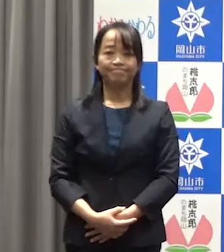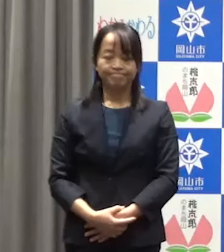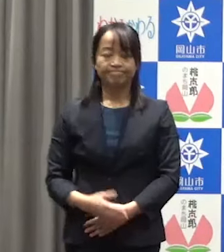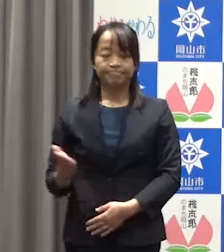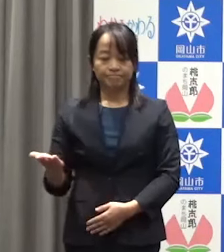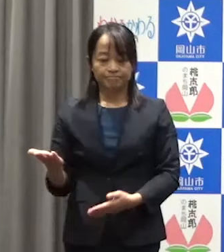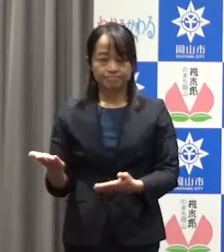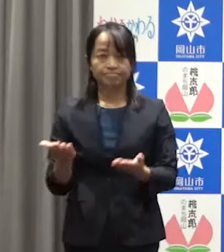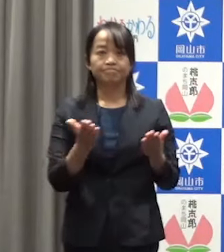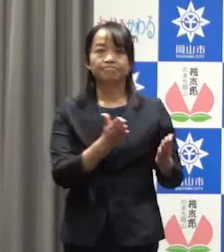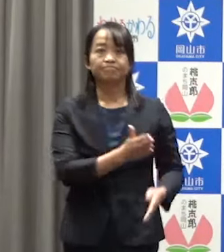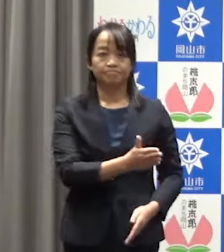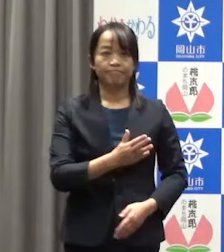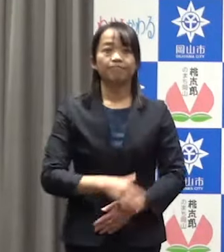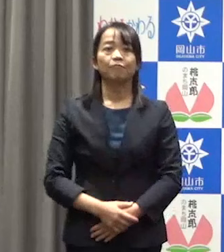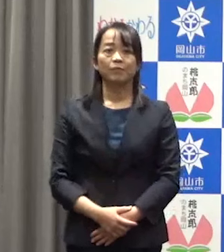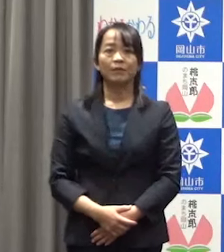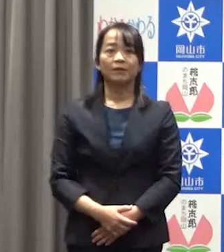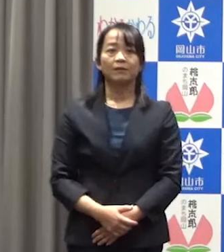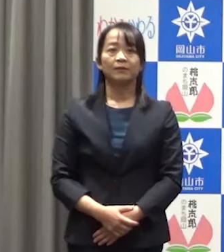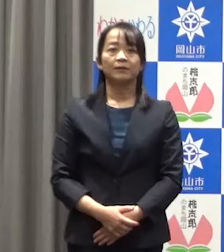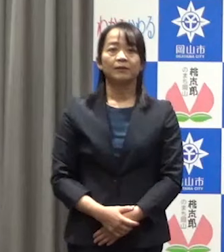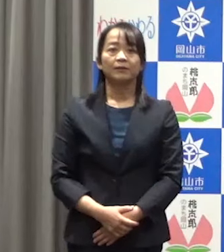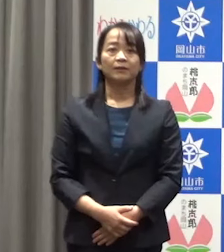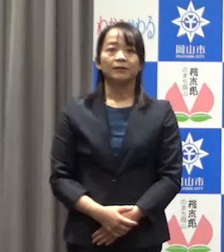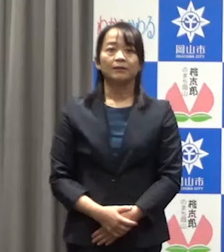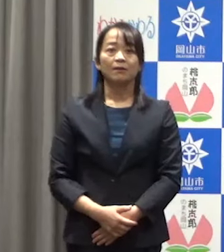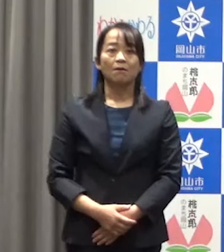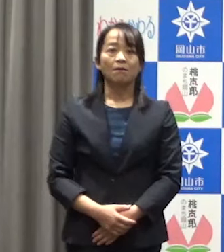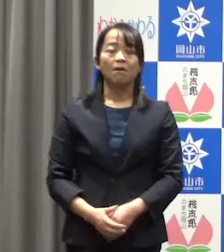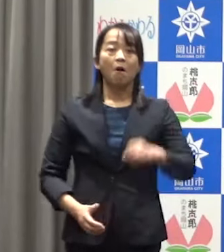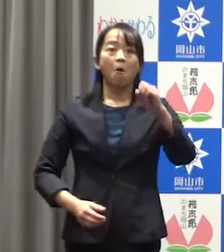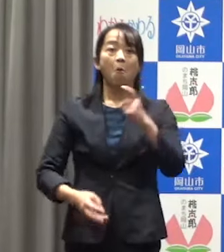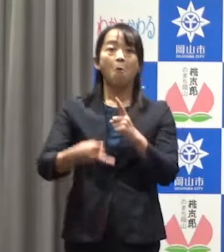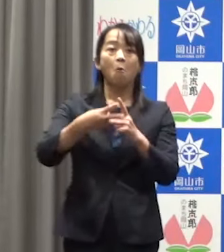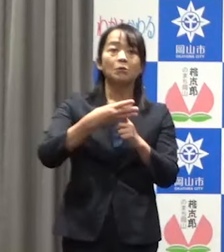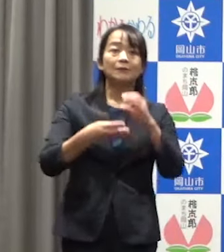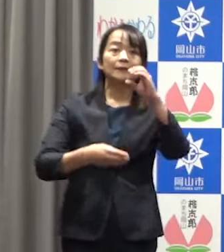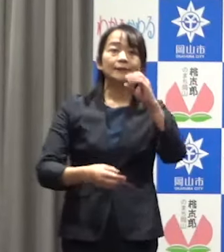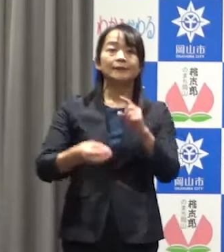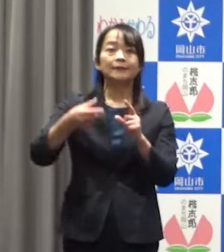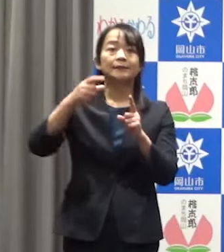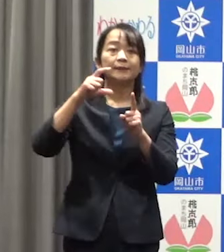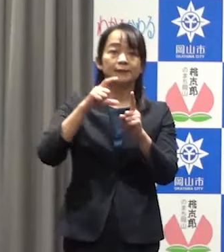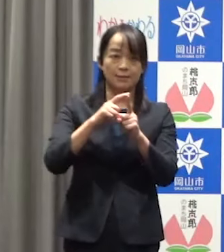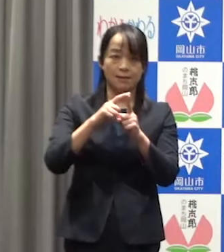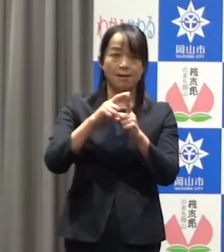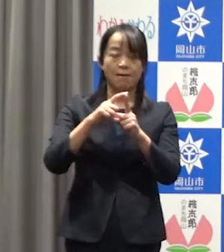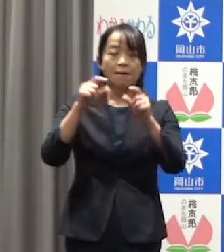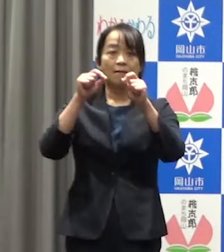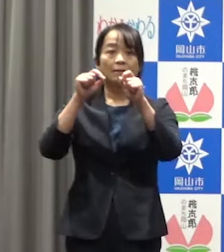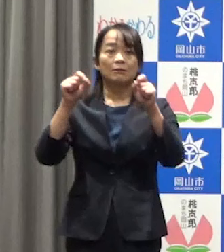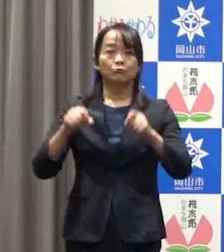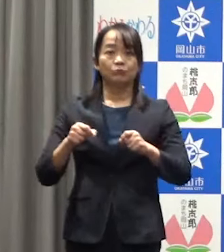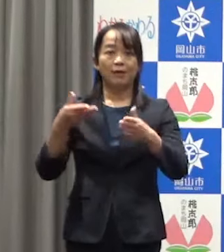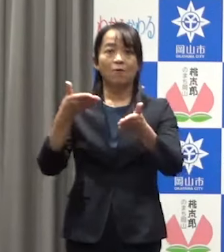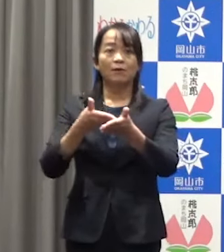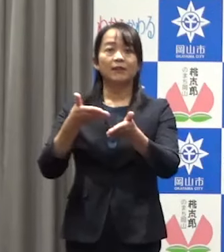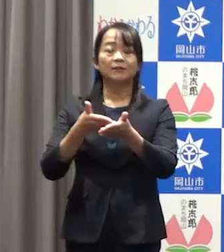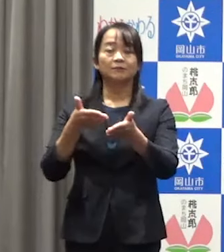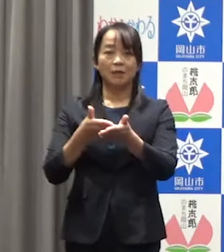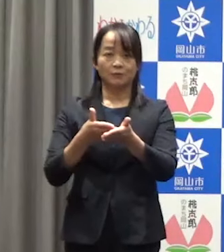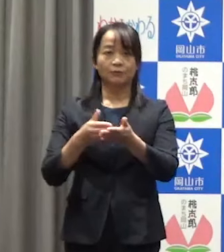それで案件に戻ります。まずは OECD のチャンピオンメイヤーズであります。